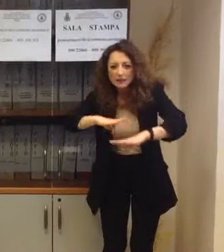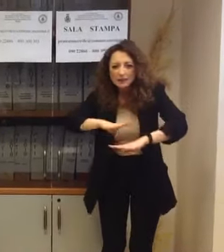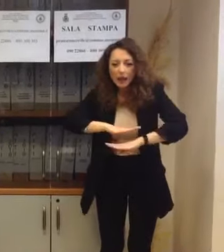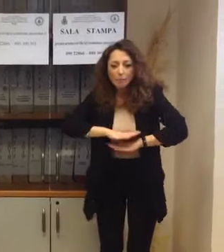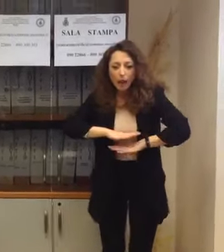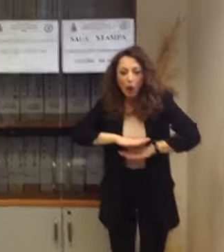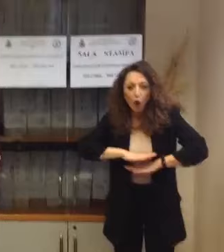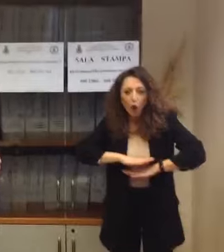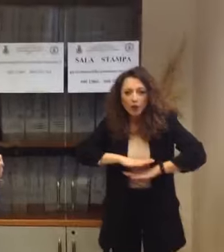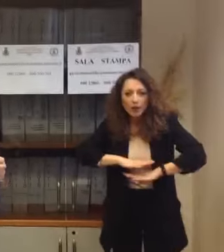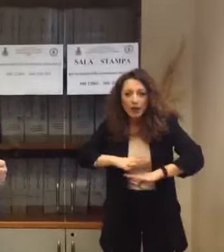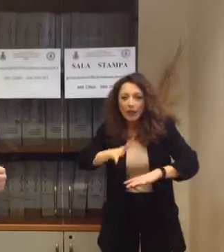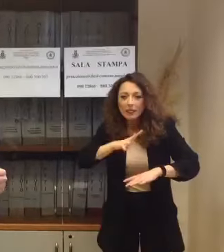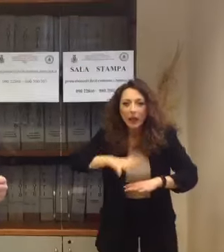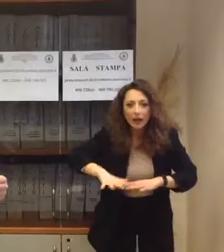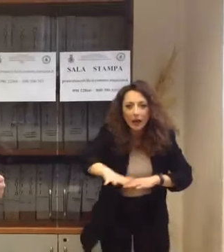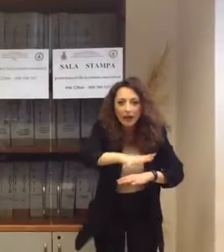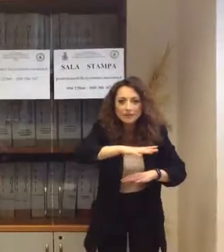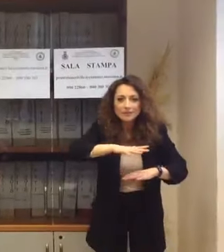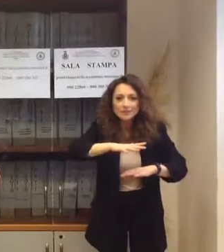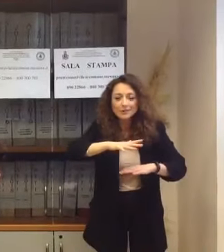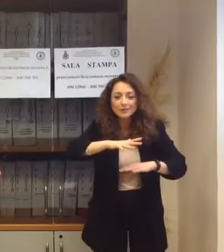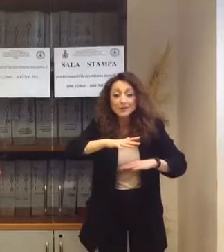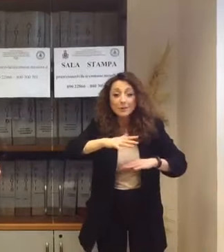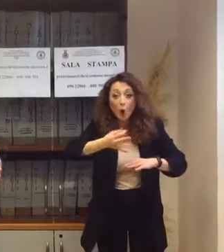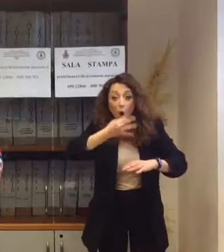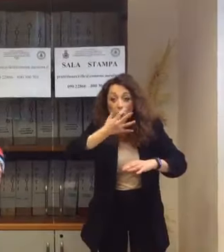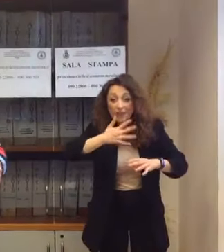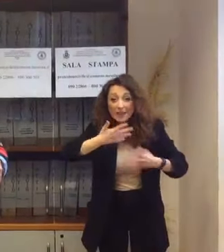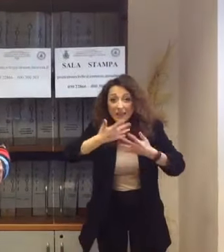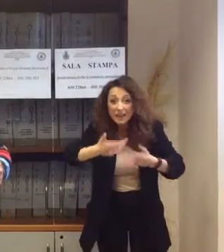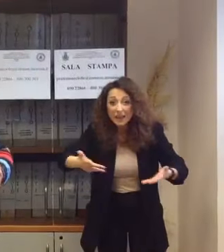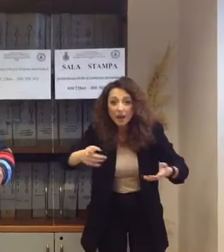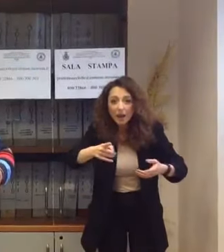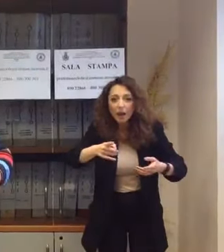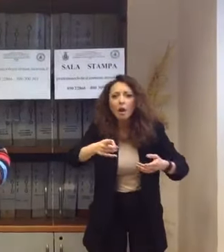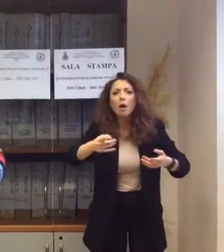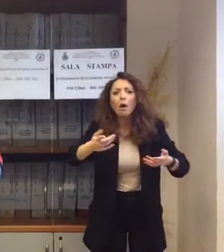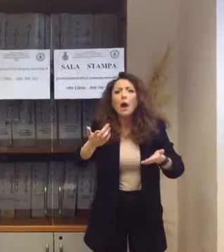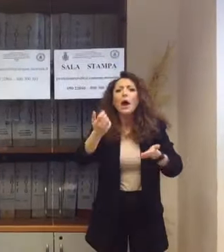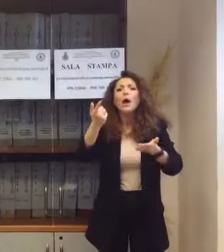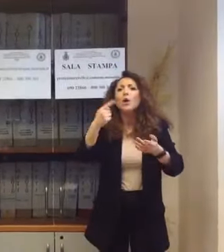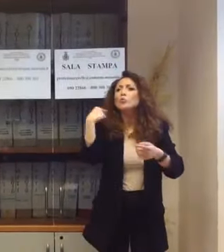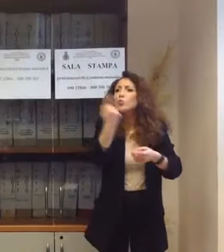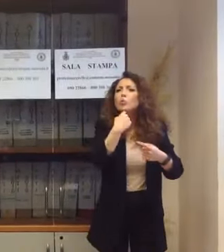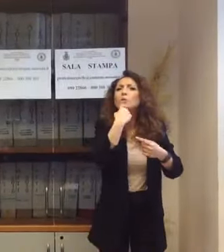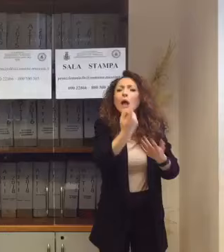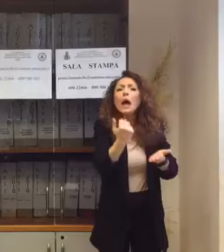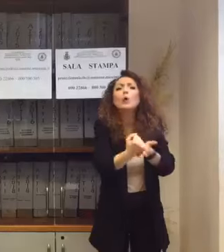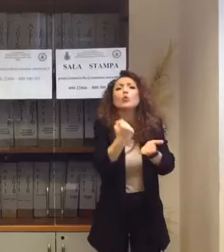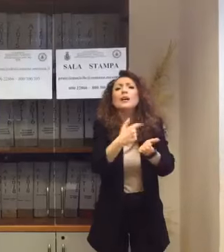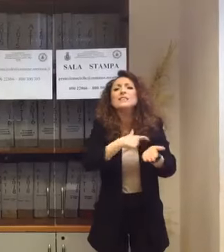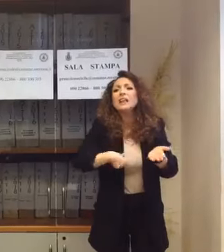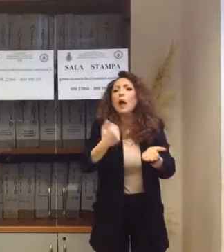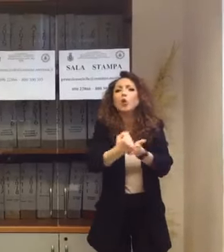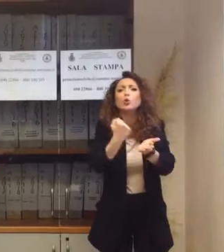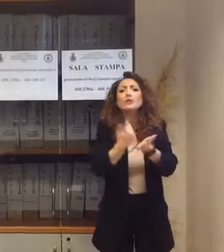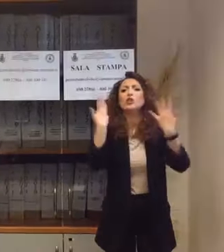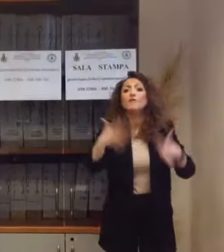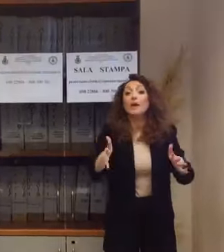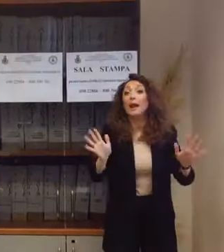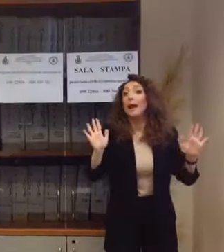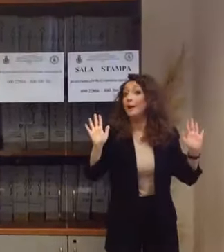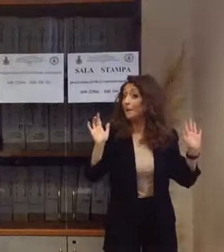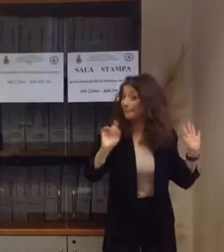terrazzi, nei cortili e tutti dicevano ci ha autorizzato il sindaco. Ah, ah, ah, ah.